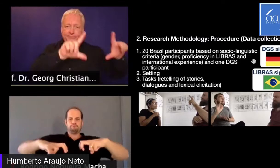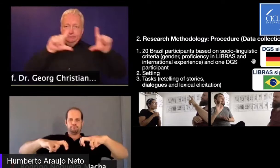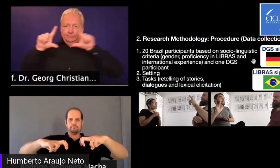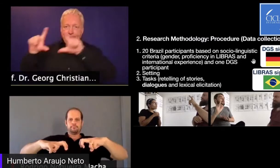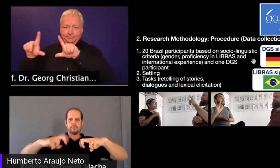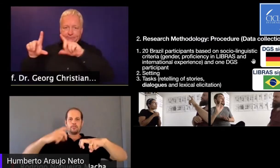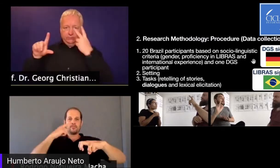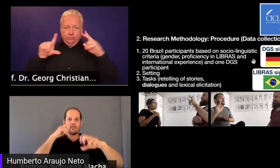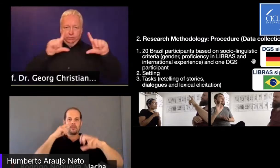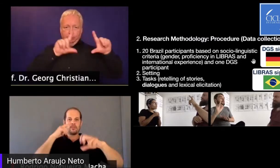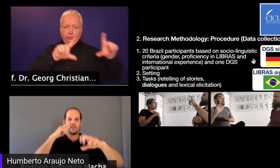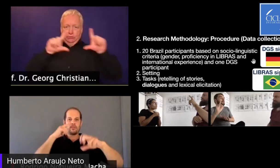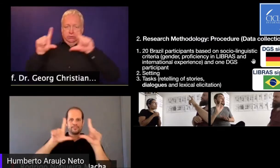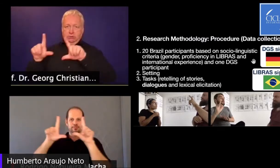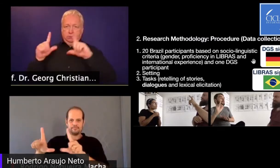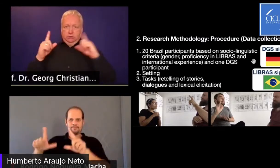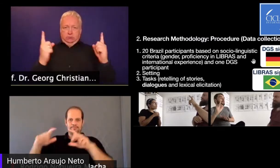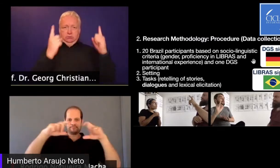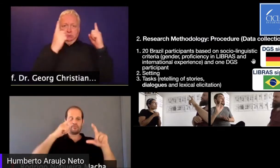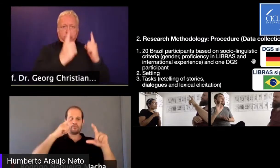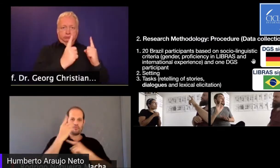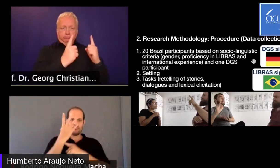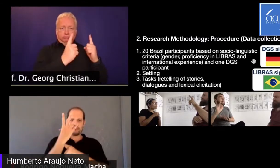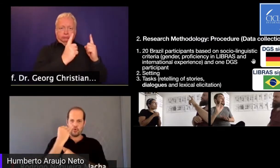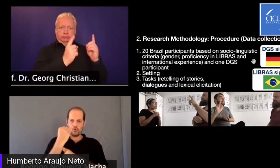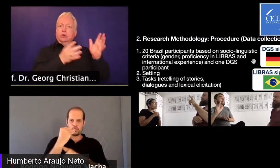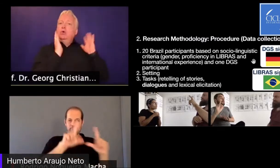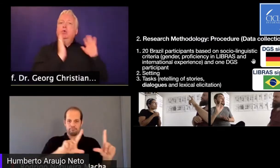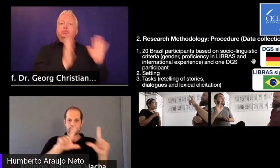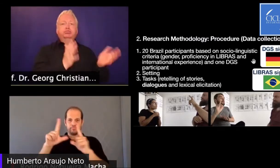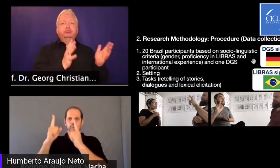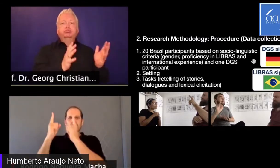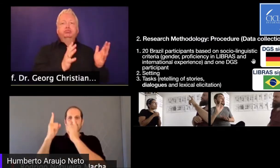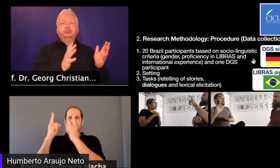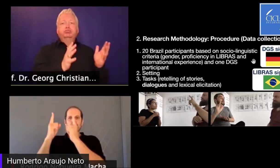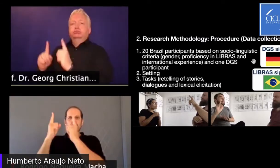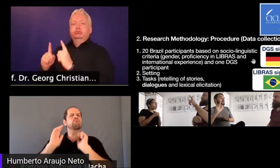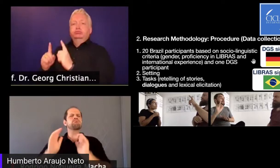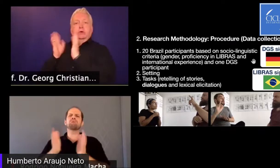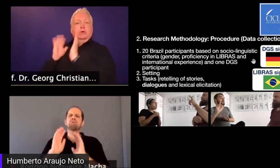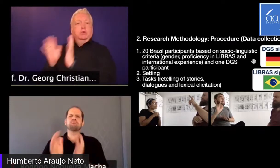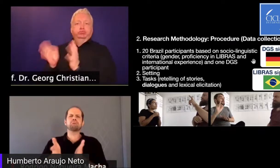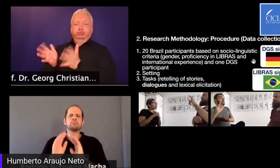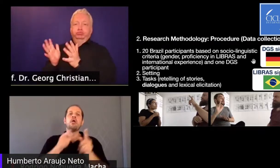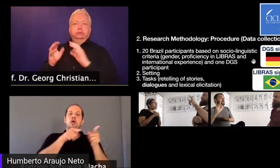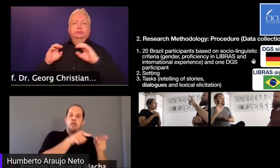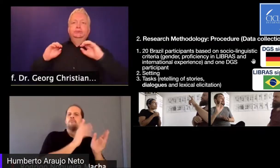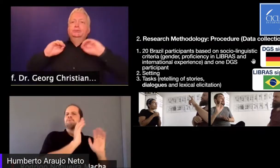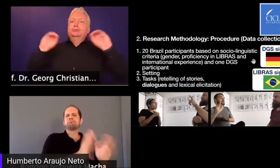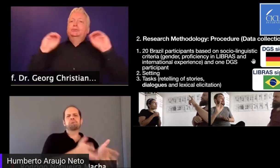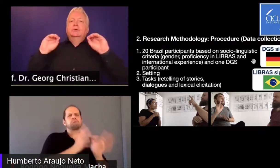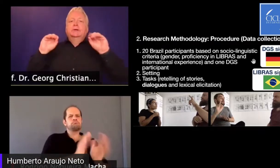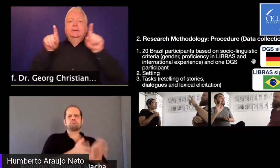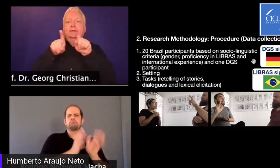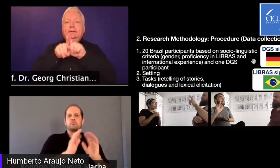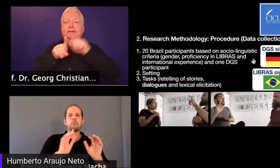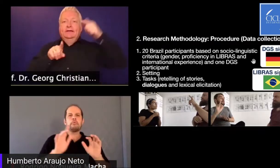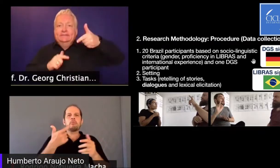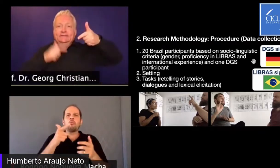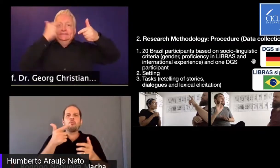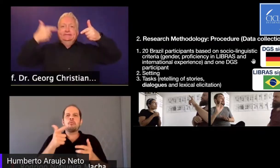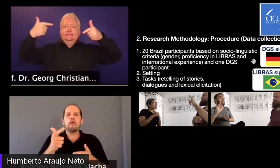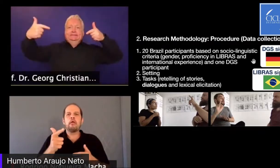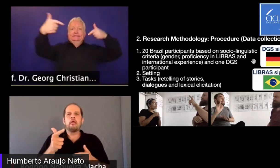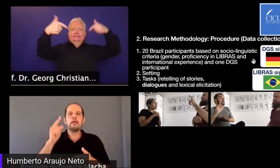E esses surdos, eles eram colocados em dupla, certo? Para conversarem sobre